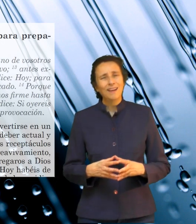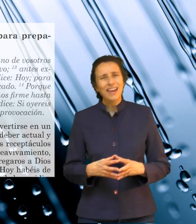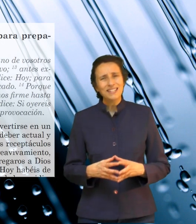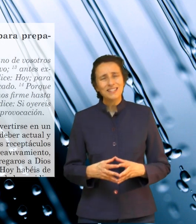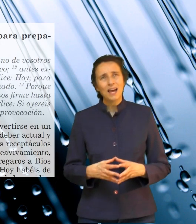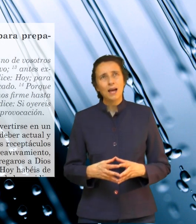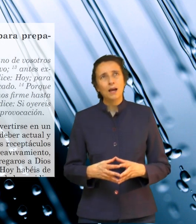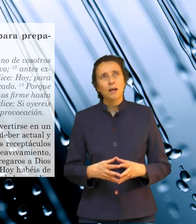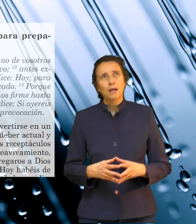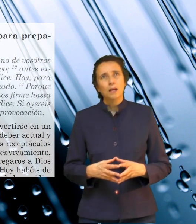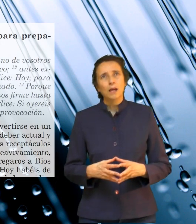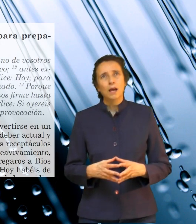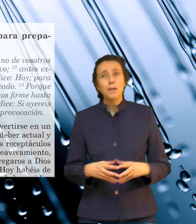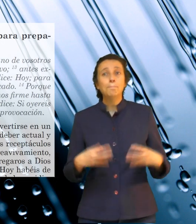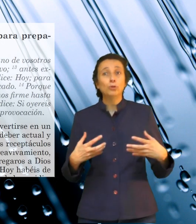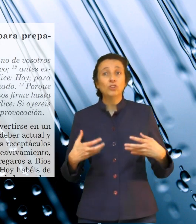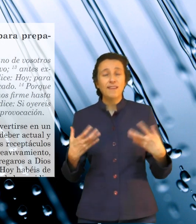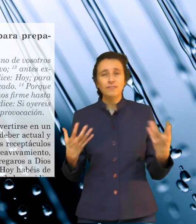Así que esa